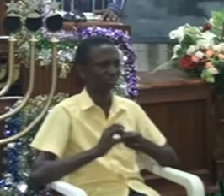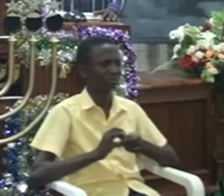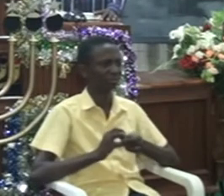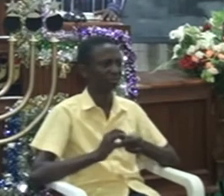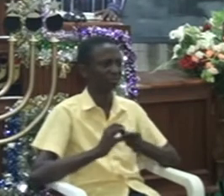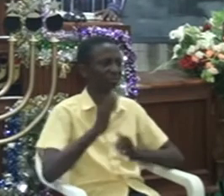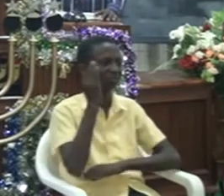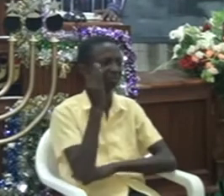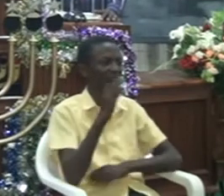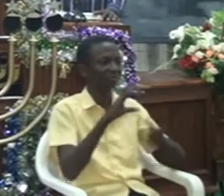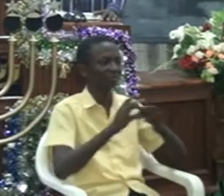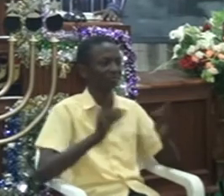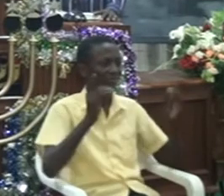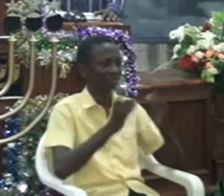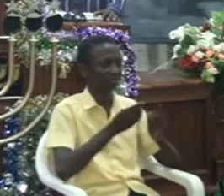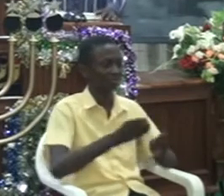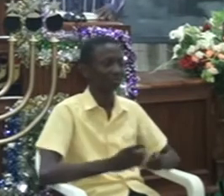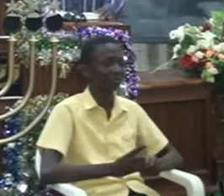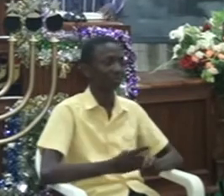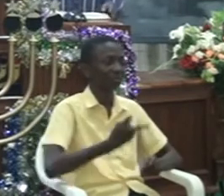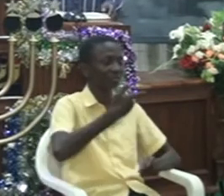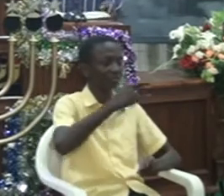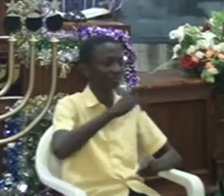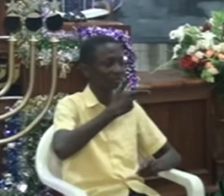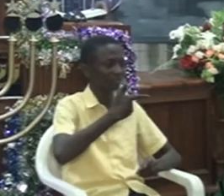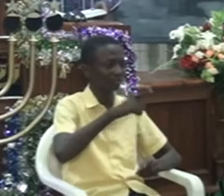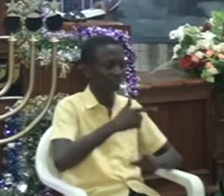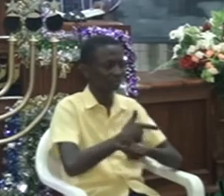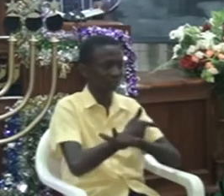rencontrera. Les délivrés y